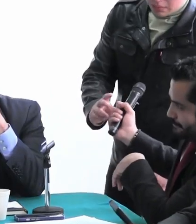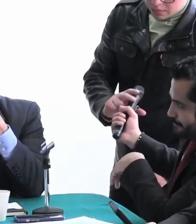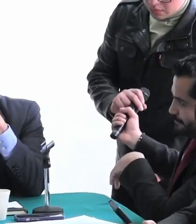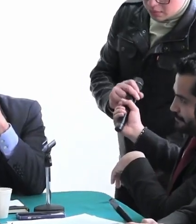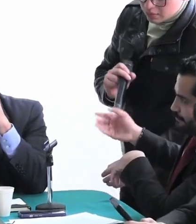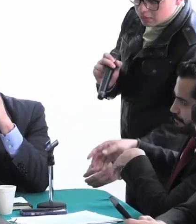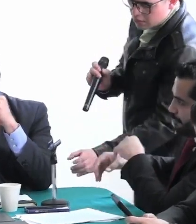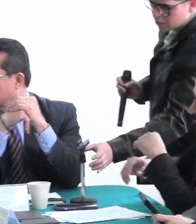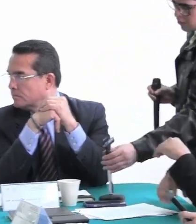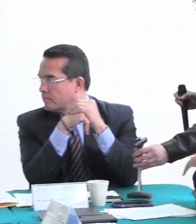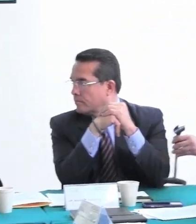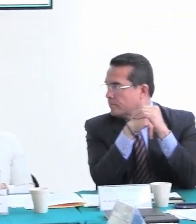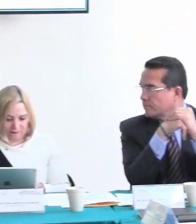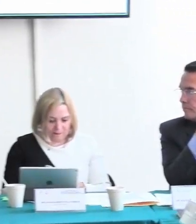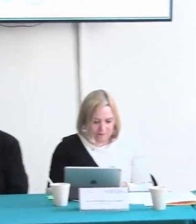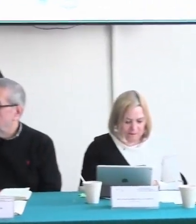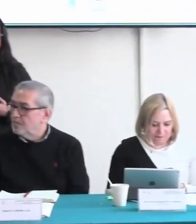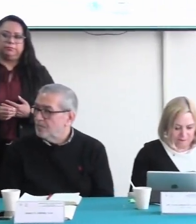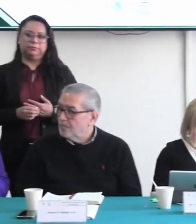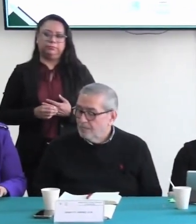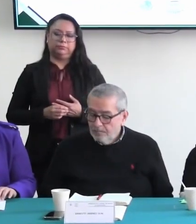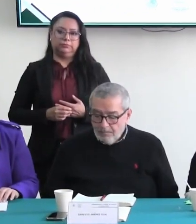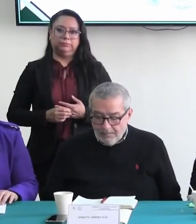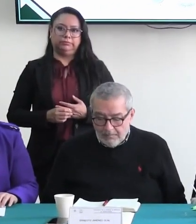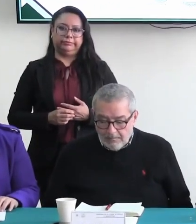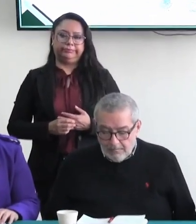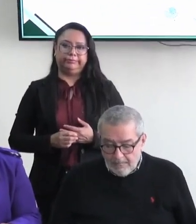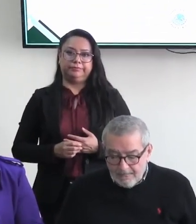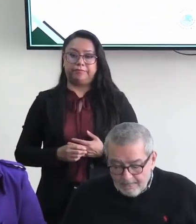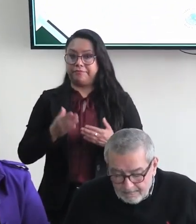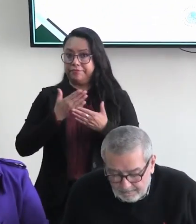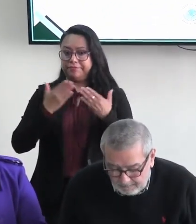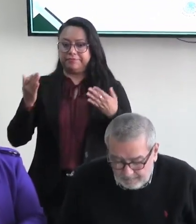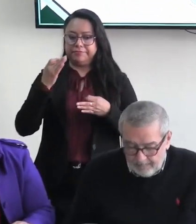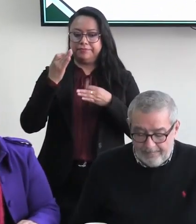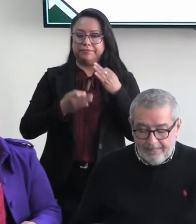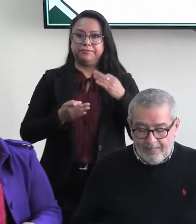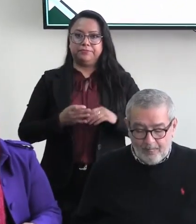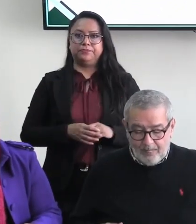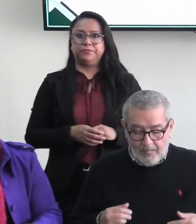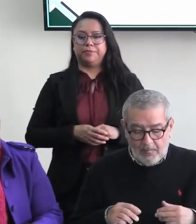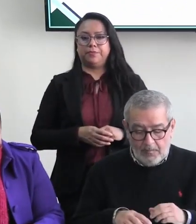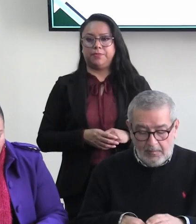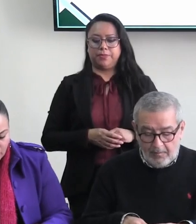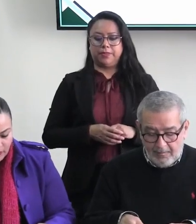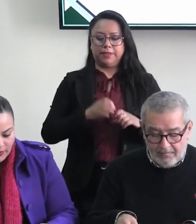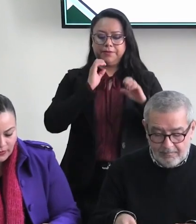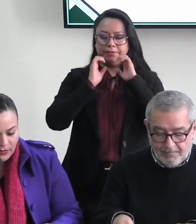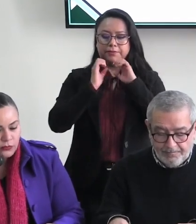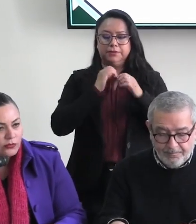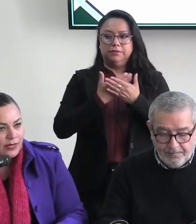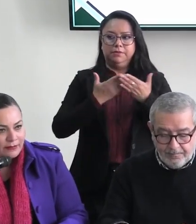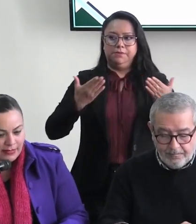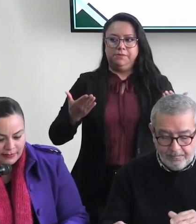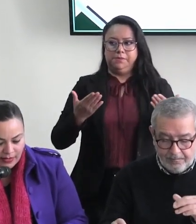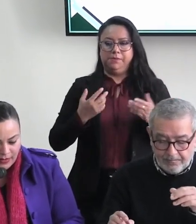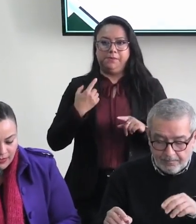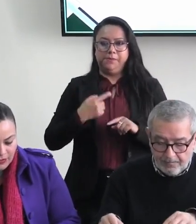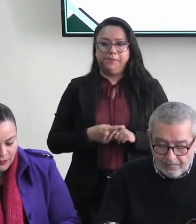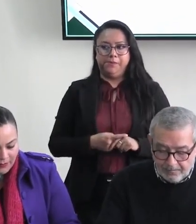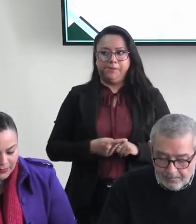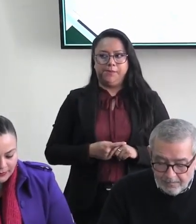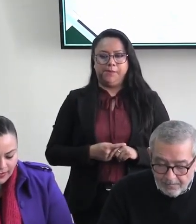Gracias, diputado. Para finalizar esta entrevista, le vamos a conceder el uso de la